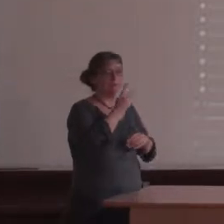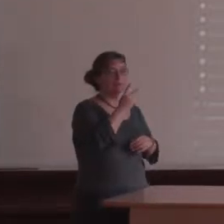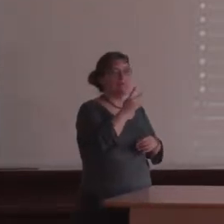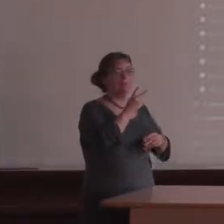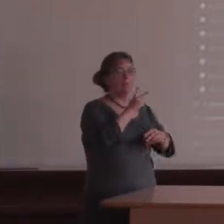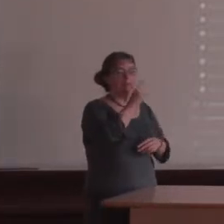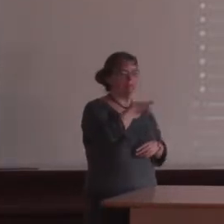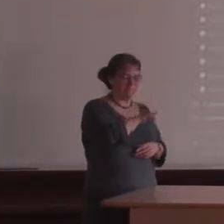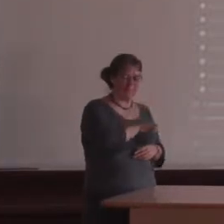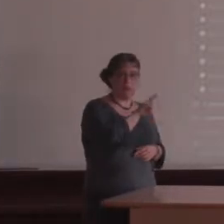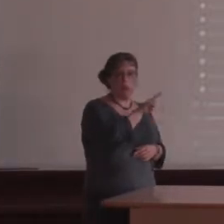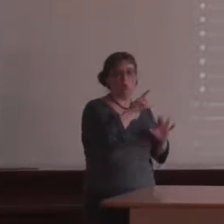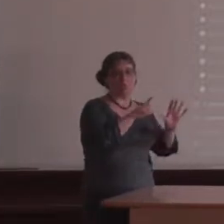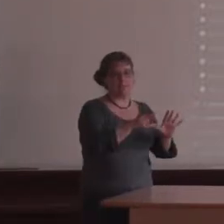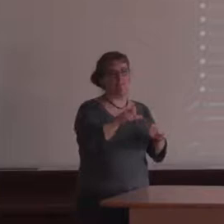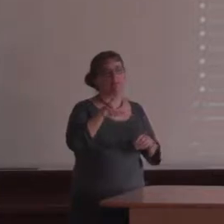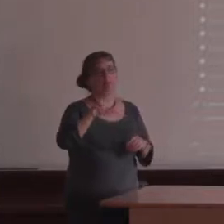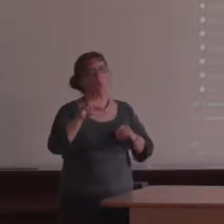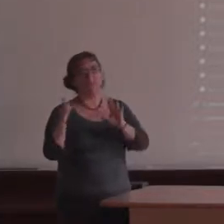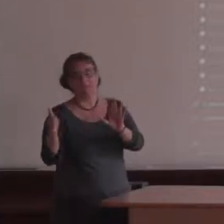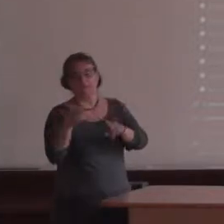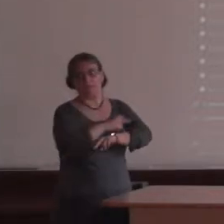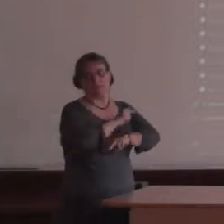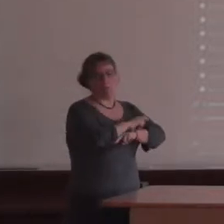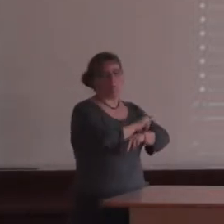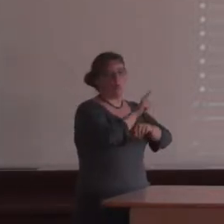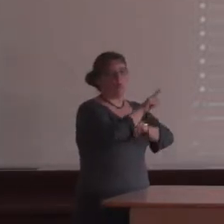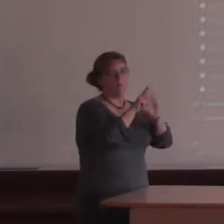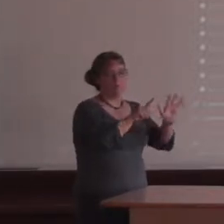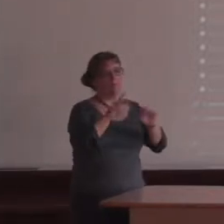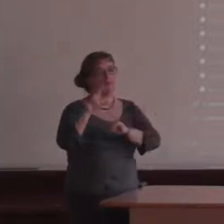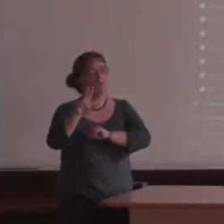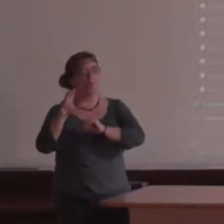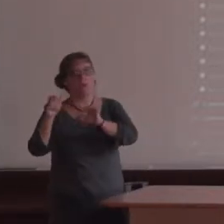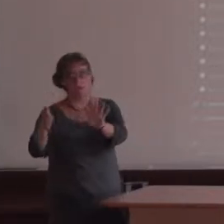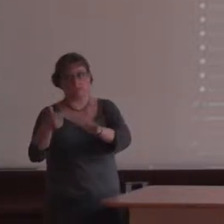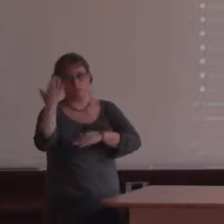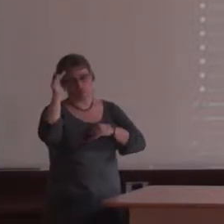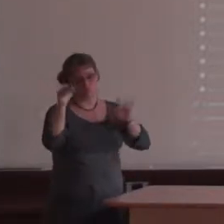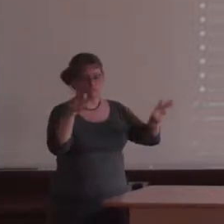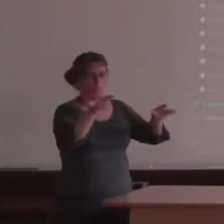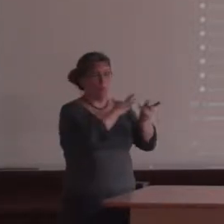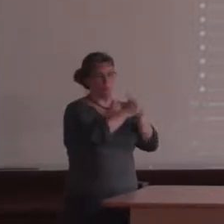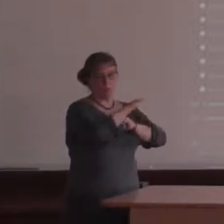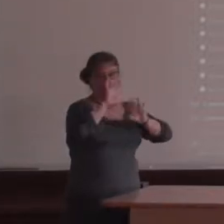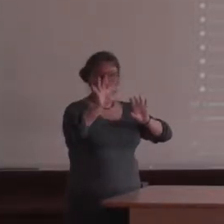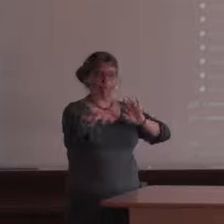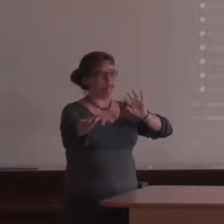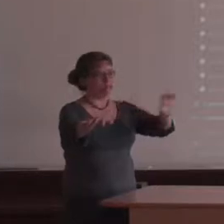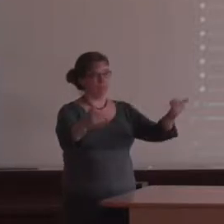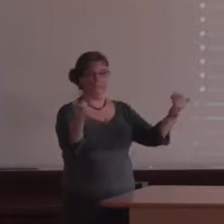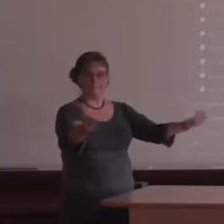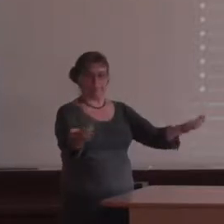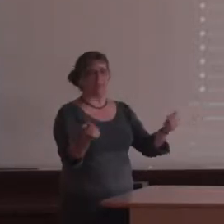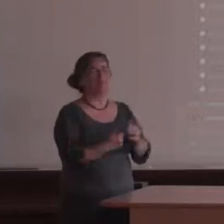Python 2.7. Py3.6, c'est Python 3.6. Et pour chacun de ces environnements, je